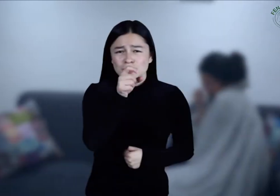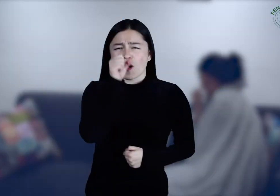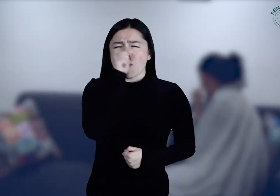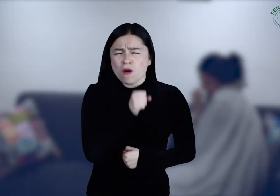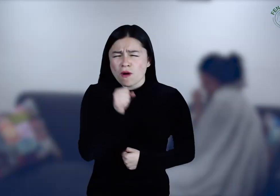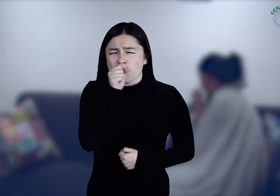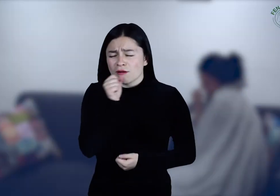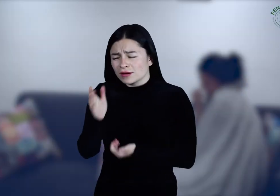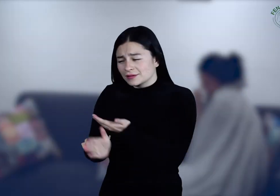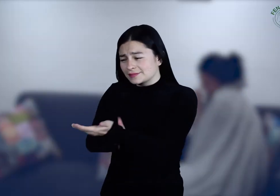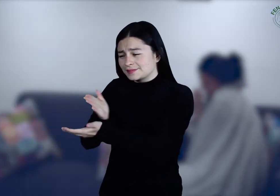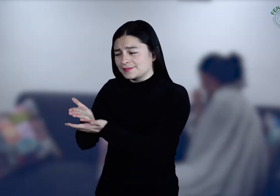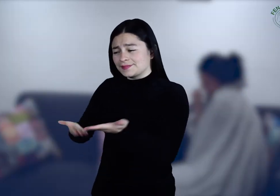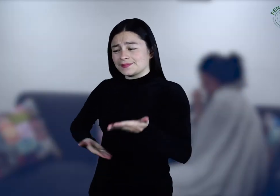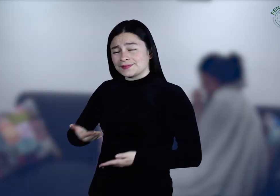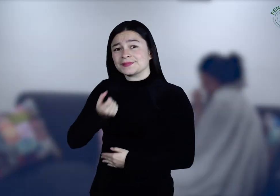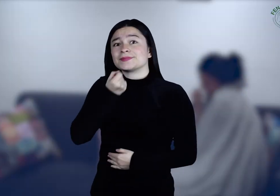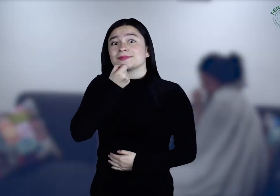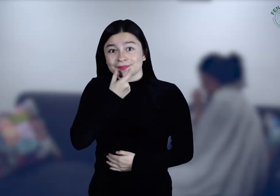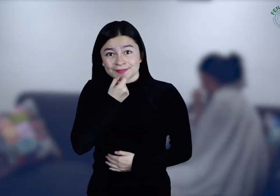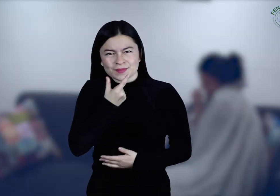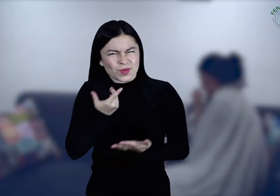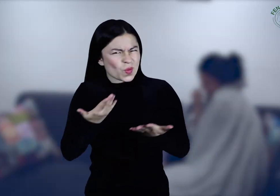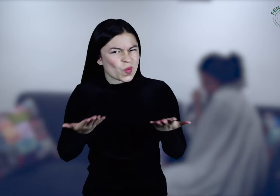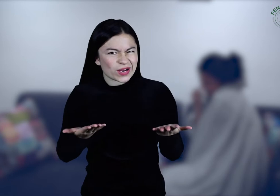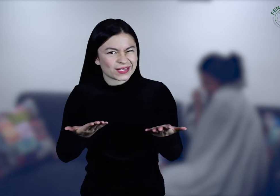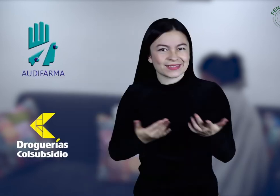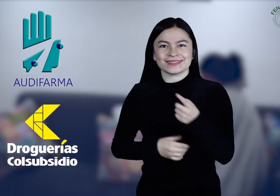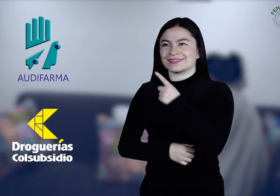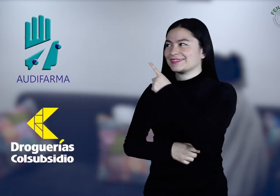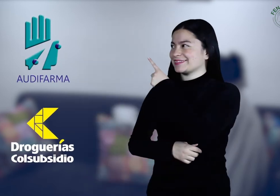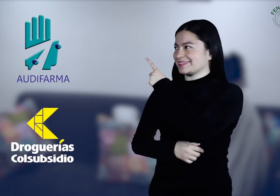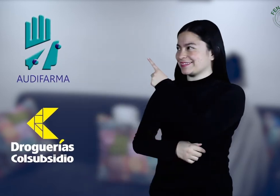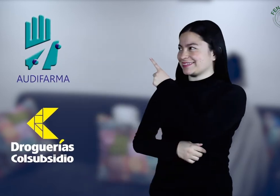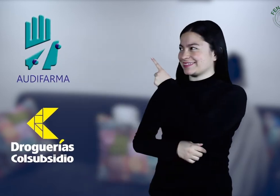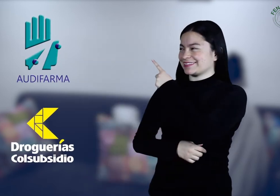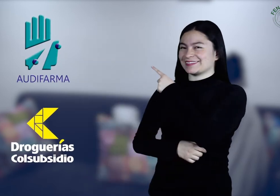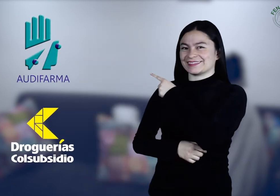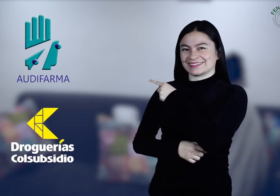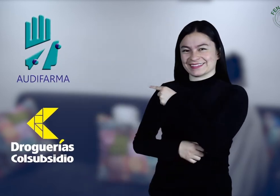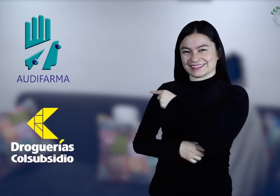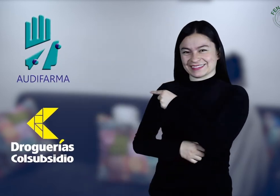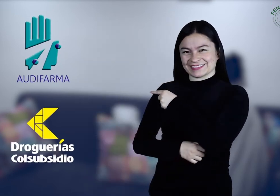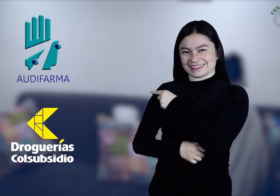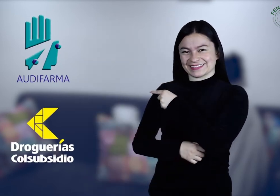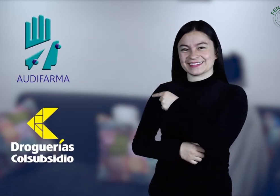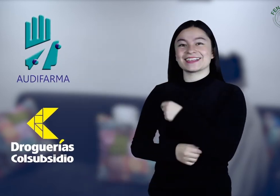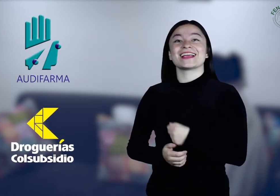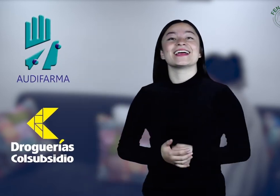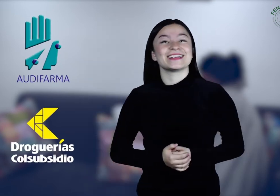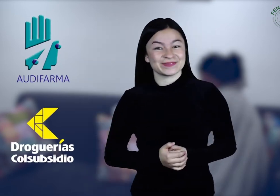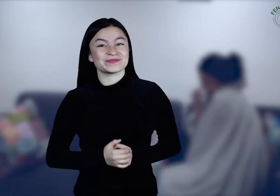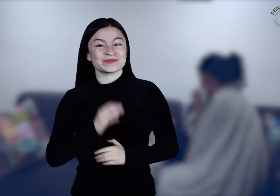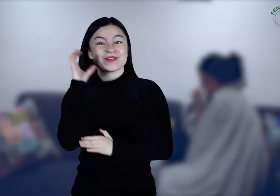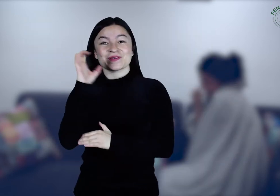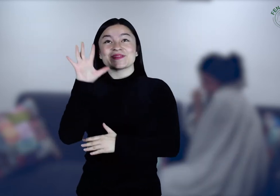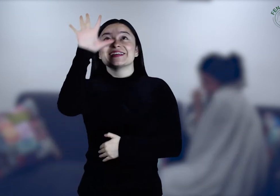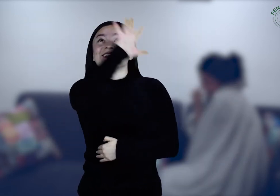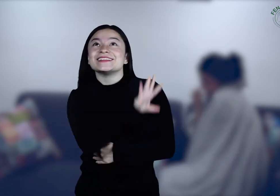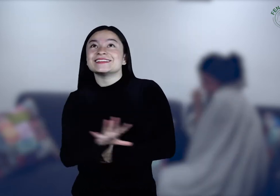¿Tienes tos? Puedes acercarte a farmacias Audifarma o a droguerías ColSubsidio, las cuales, en